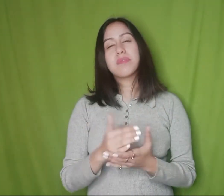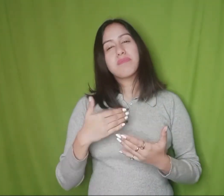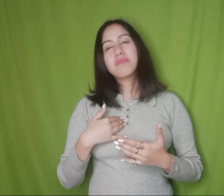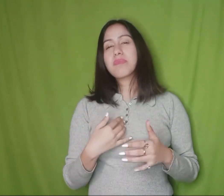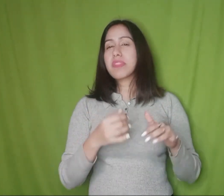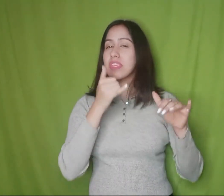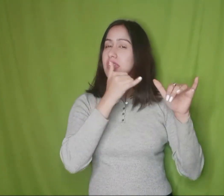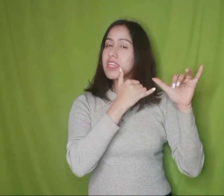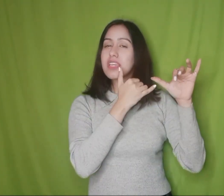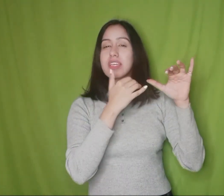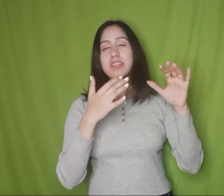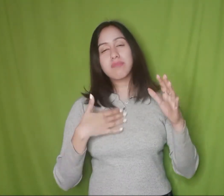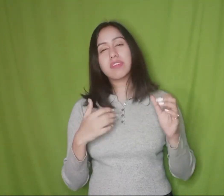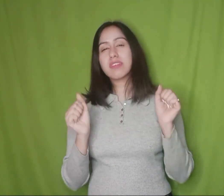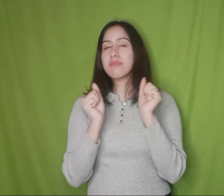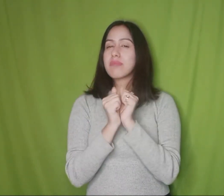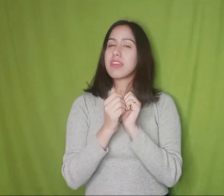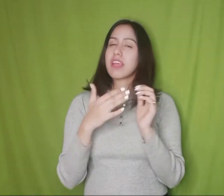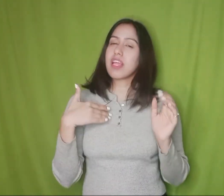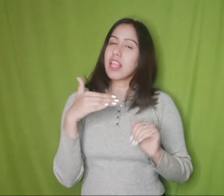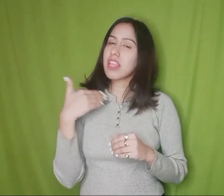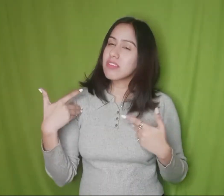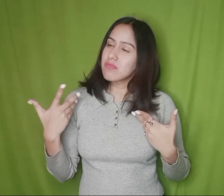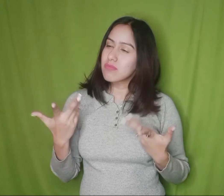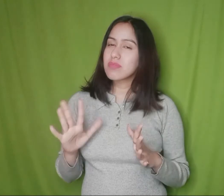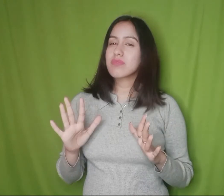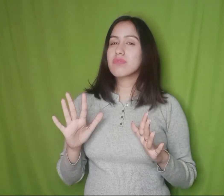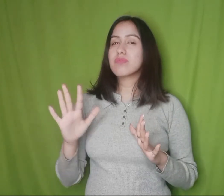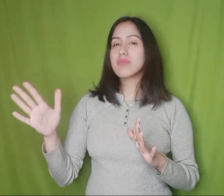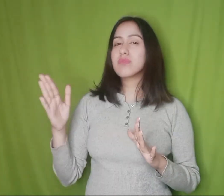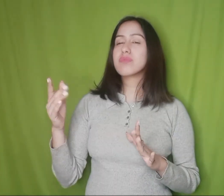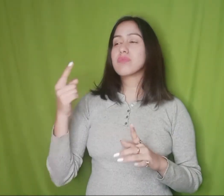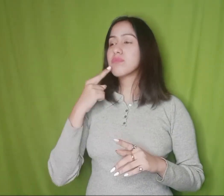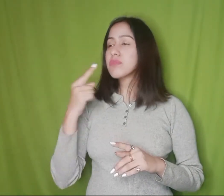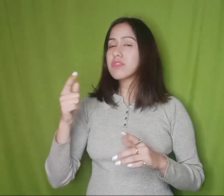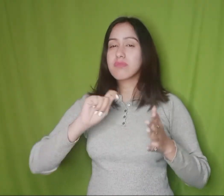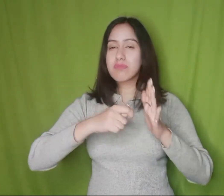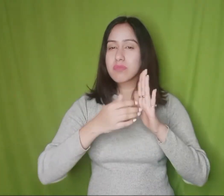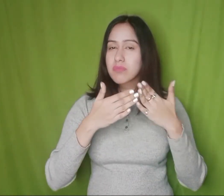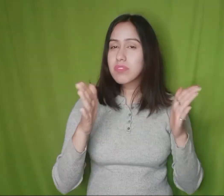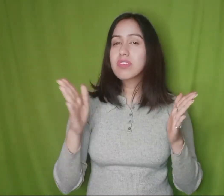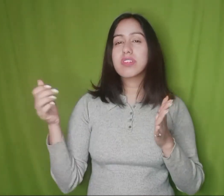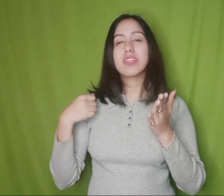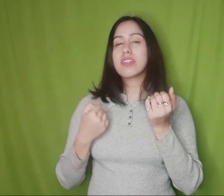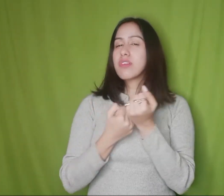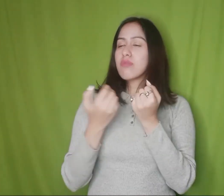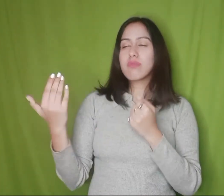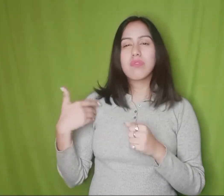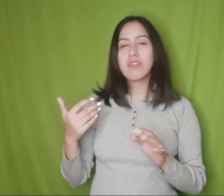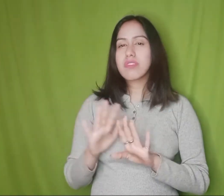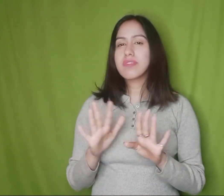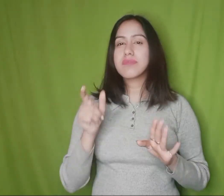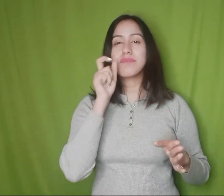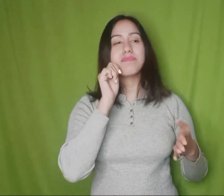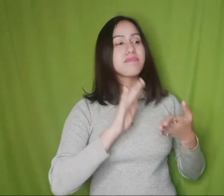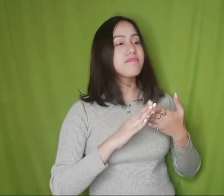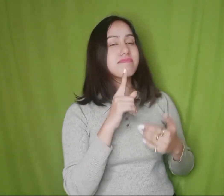मेरे राह की बाधा मत बनो राणा। अपने कान्हा के प्रेम के लिए मुझे यह युद्ध जीतना है। तुम यूं पीछे से मत